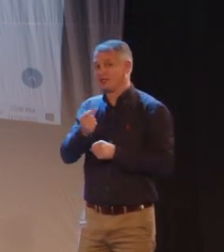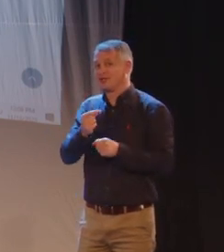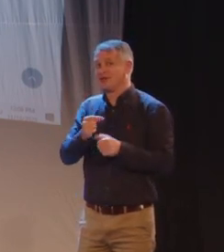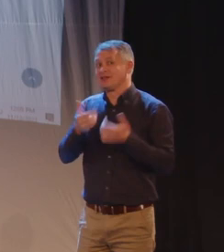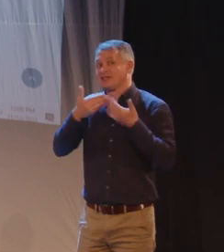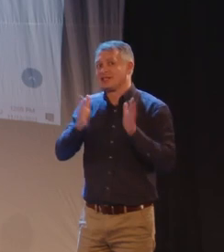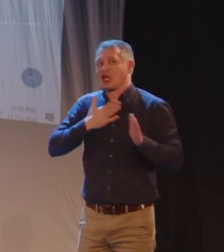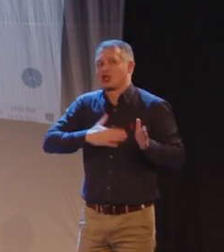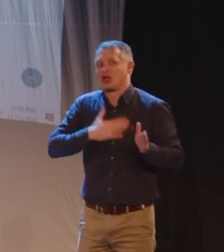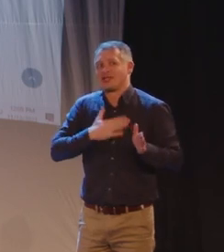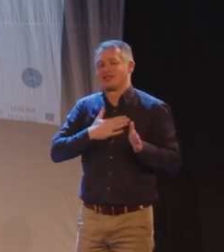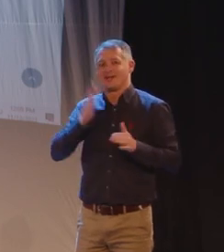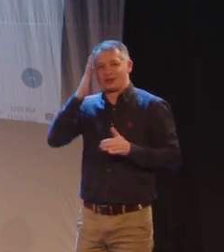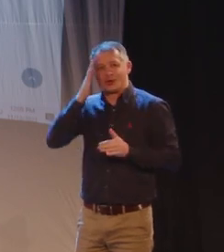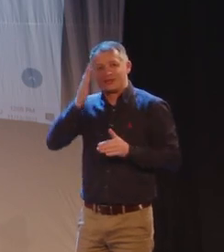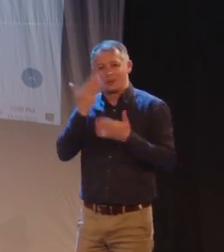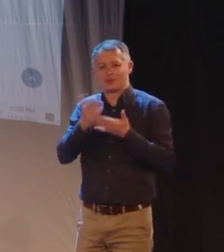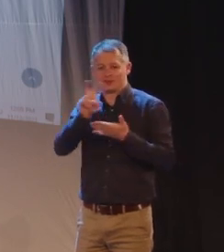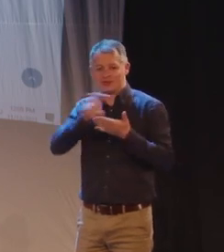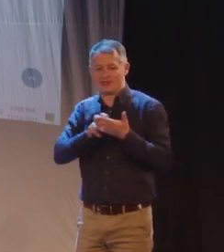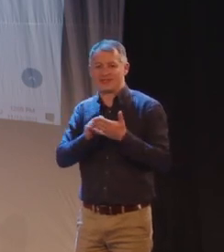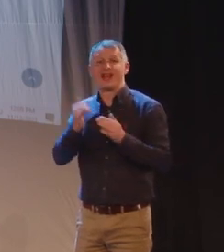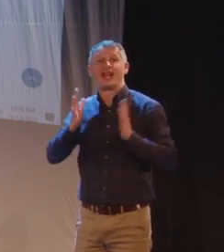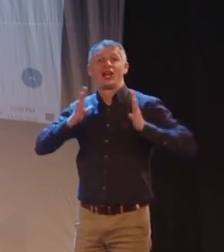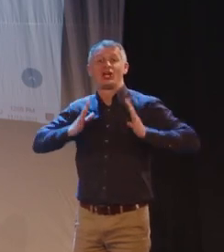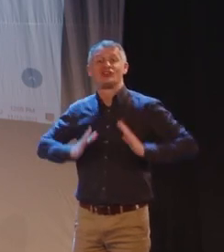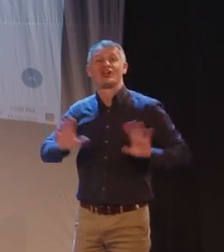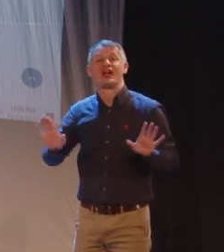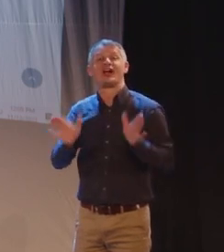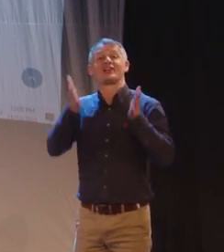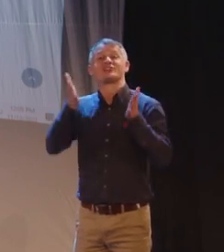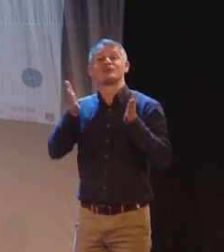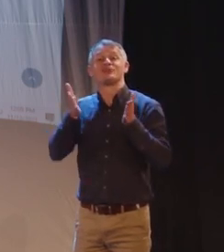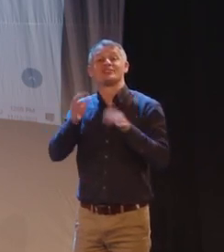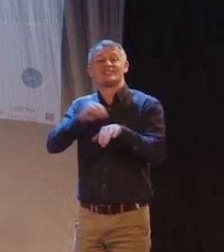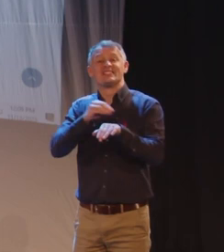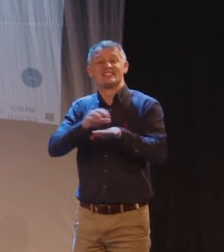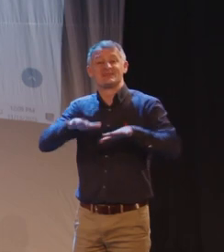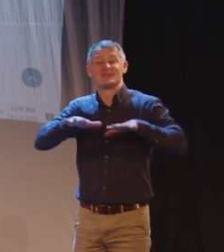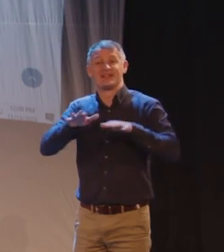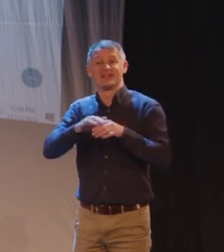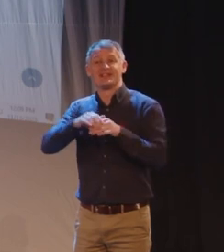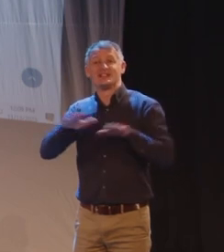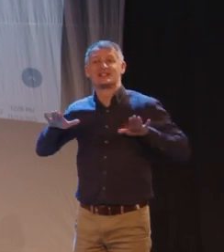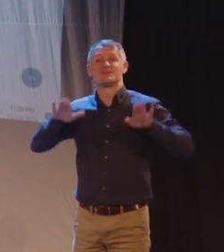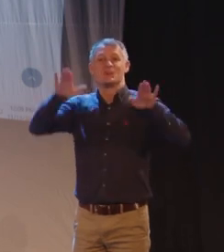mine m-a impresionat. Liniștea a început să vibreze în zbor de